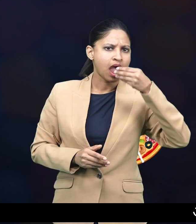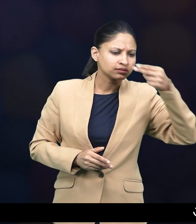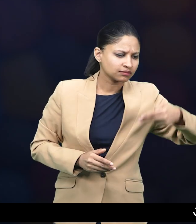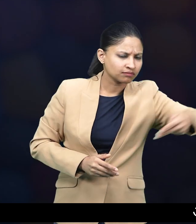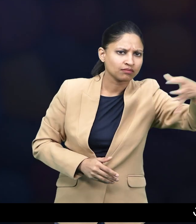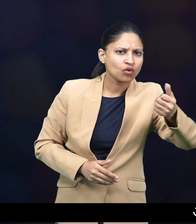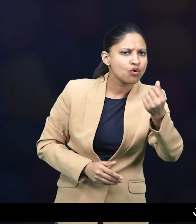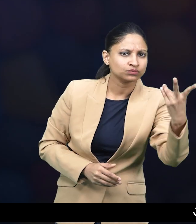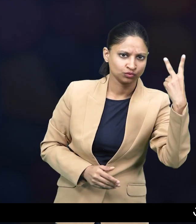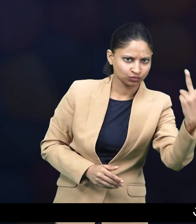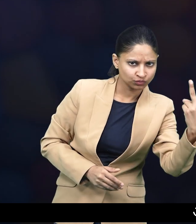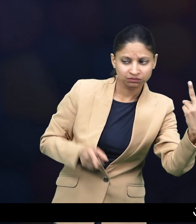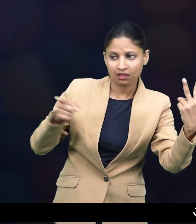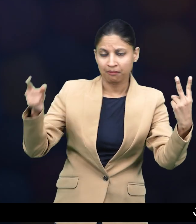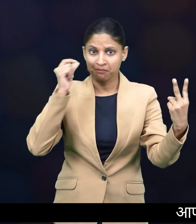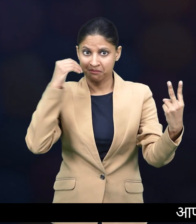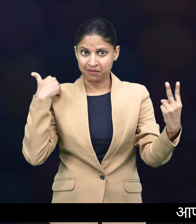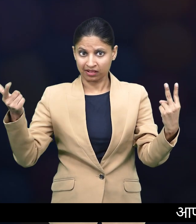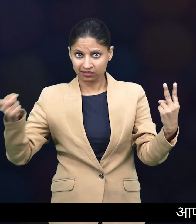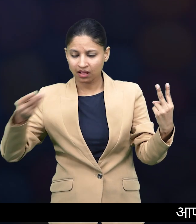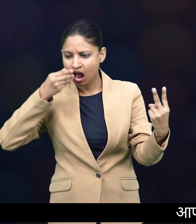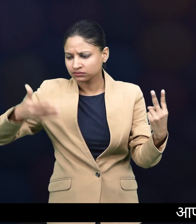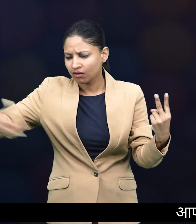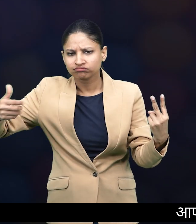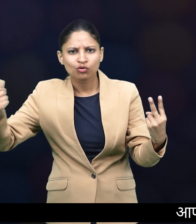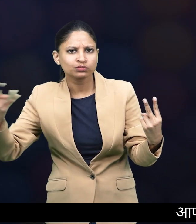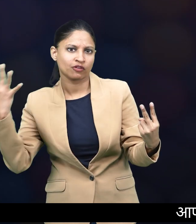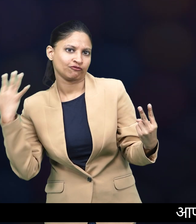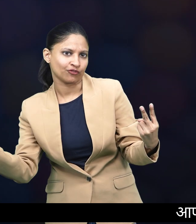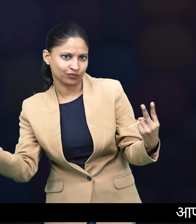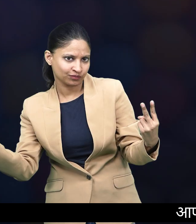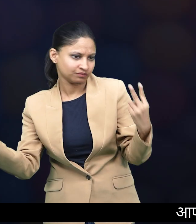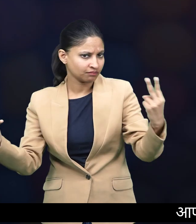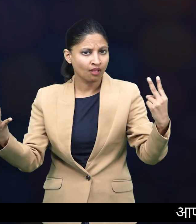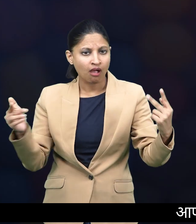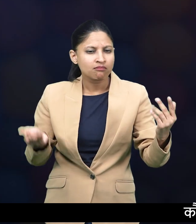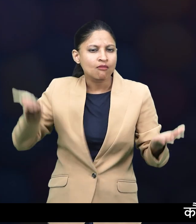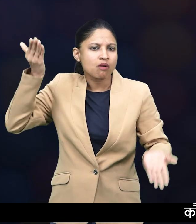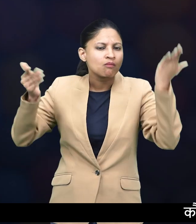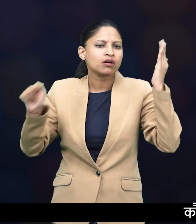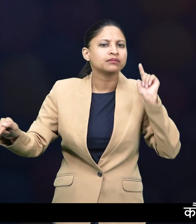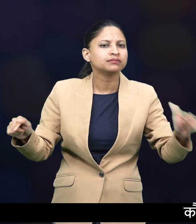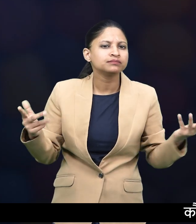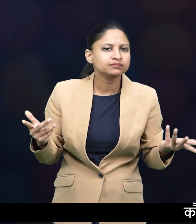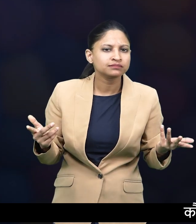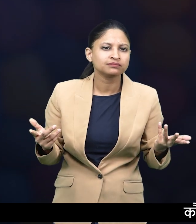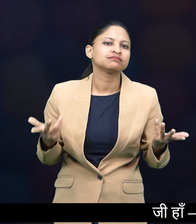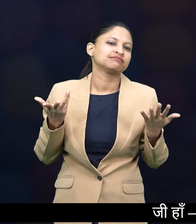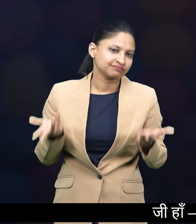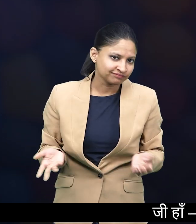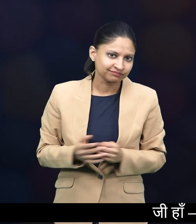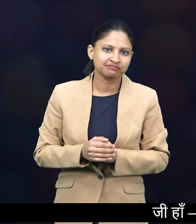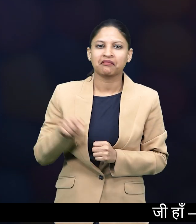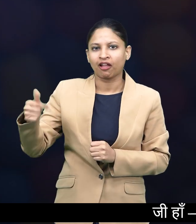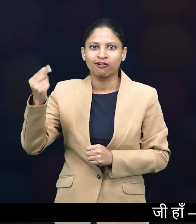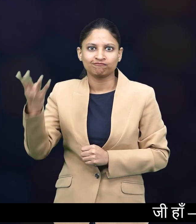आपको 2 हिस्से मिले, आपके भाई को 4 भाग मिले। कौन सा हिस्सा अधिक है? जी